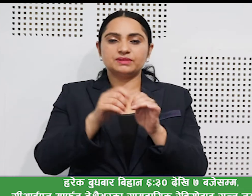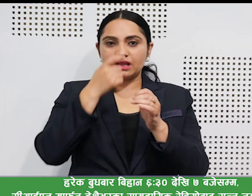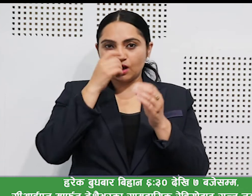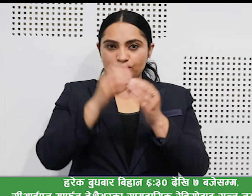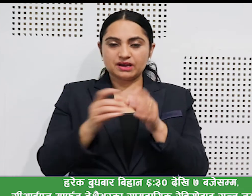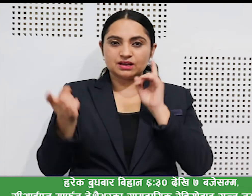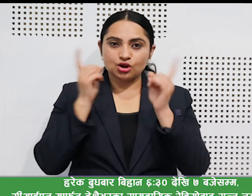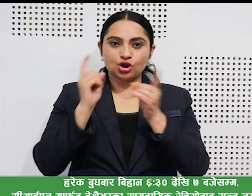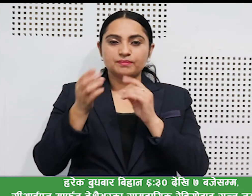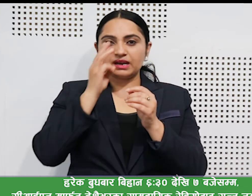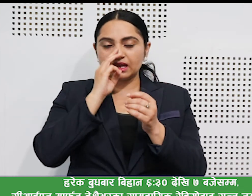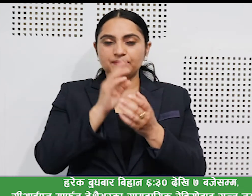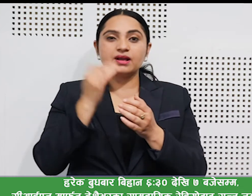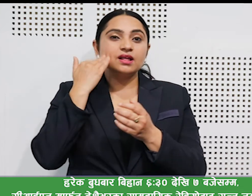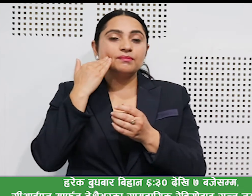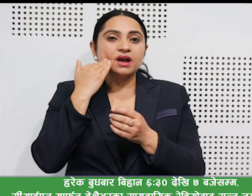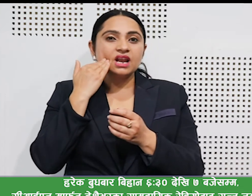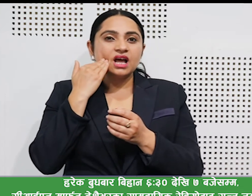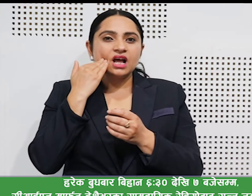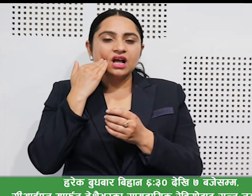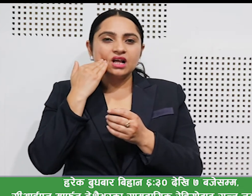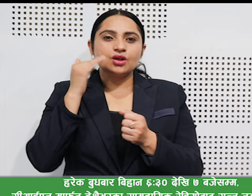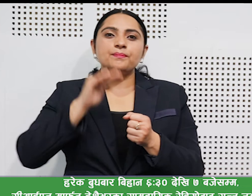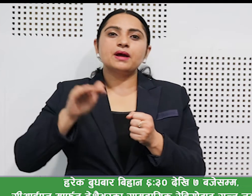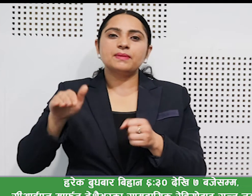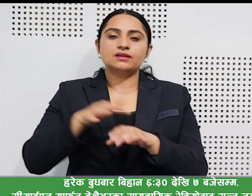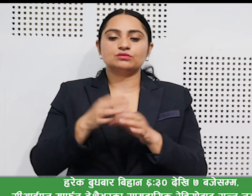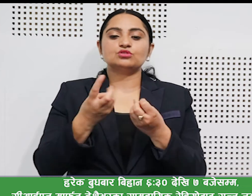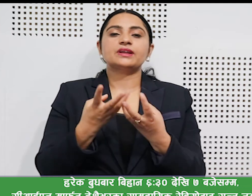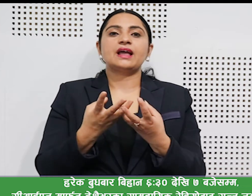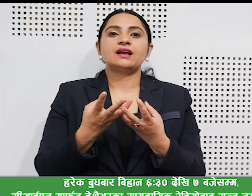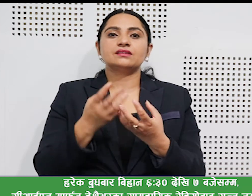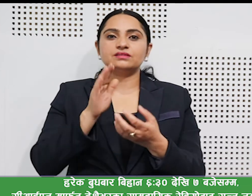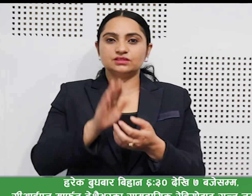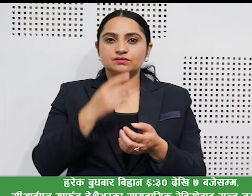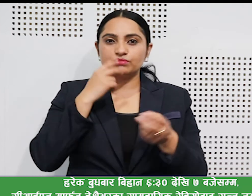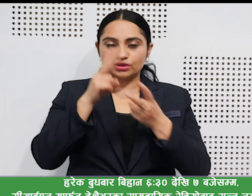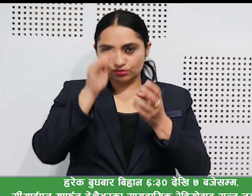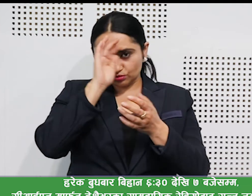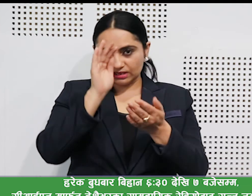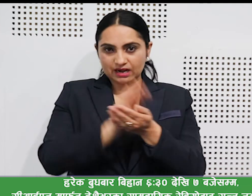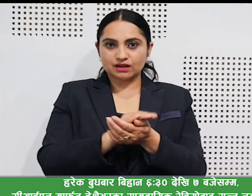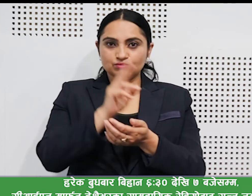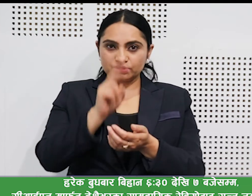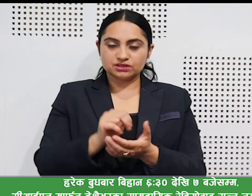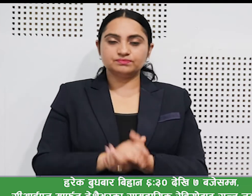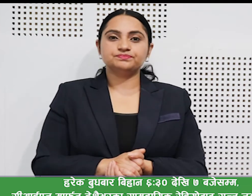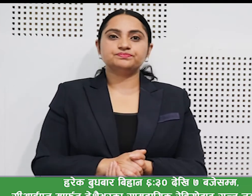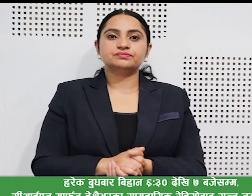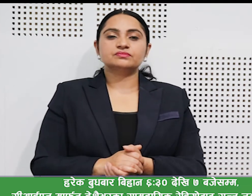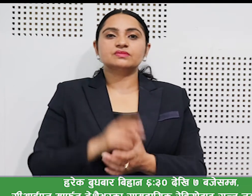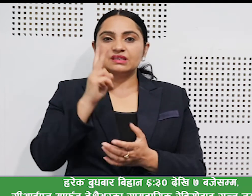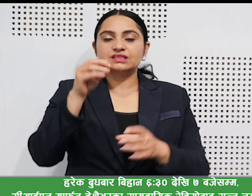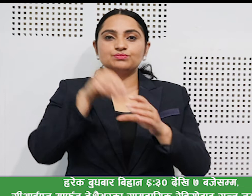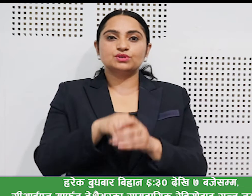गाउँपालिका नगरपालिकामा चाहिँ महिला बालबालिकाहरूको सङ्ख्या के कति छ भन्ने कुराको त्यो सूचनालाई हामीले चुस्त दुरुस्त राख्नुपर्छ। त्यसभित्र